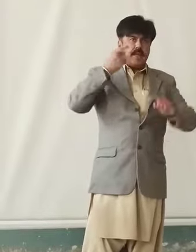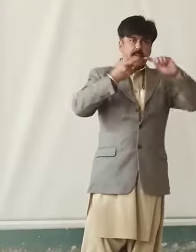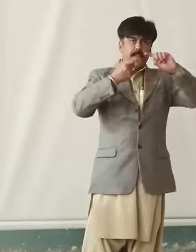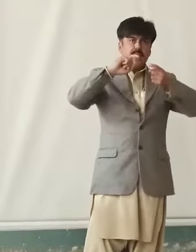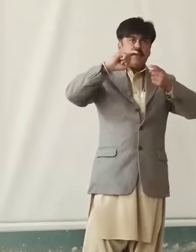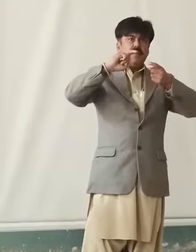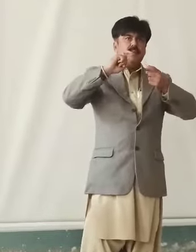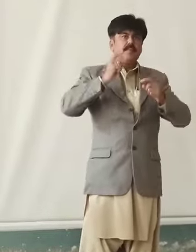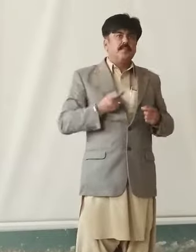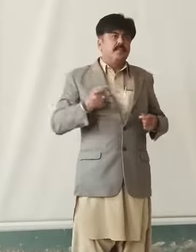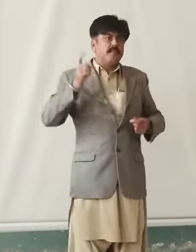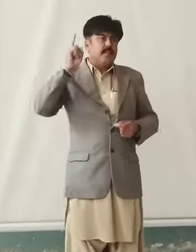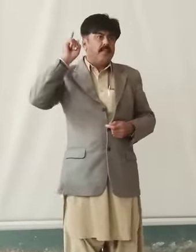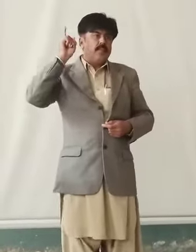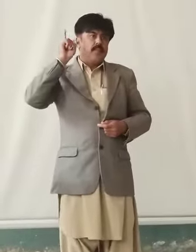हेयरिंग पेन,